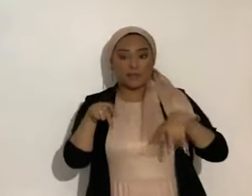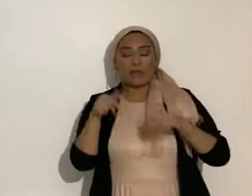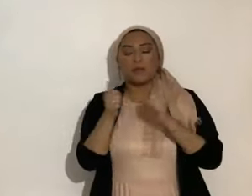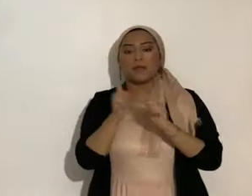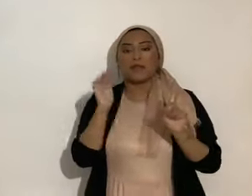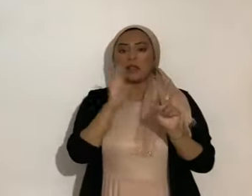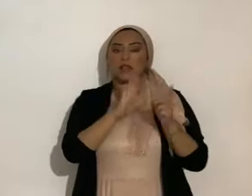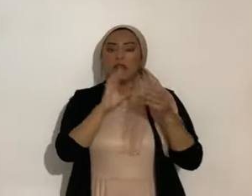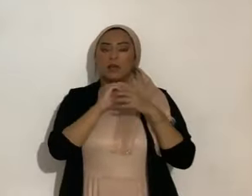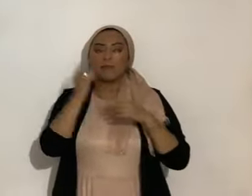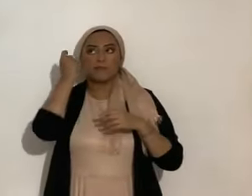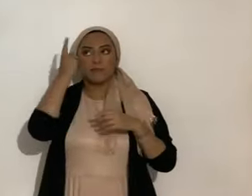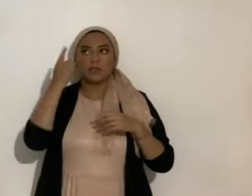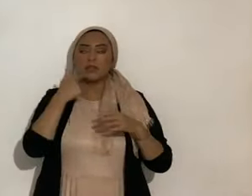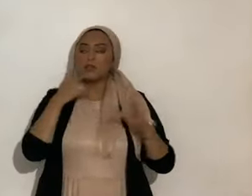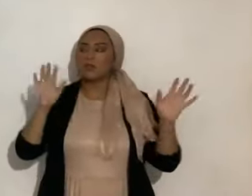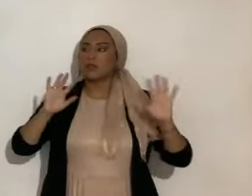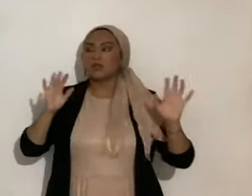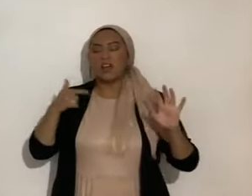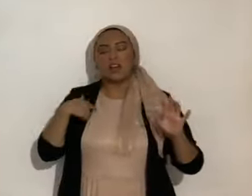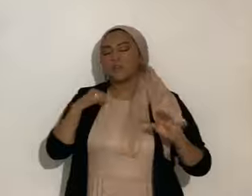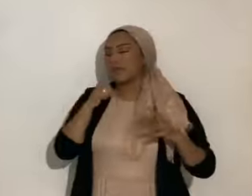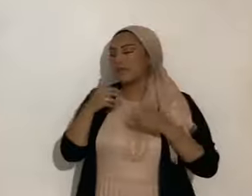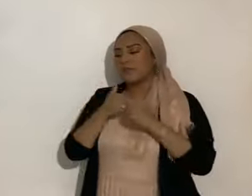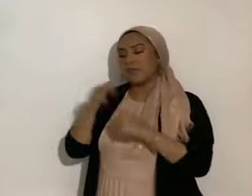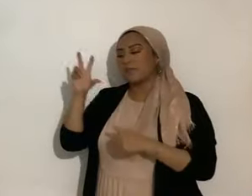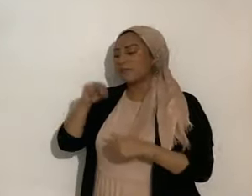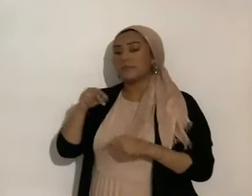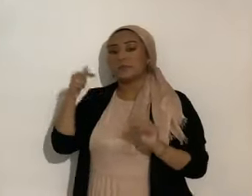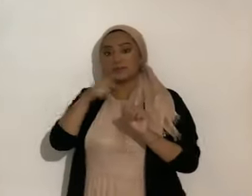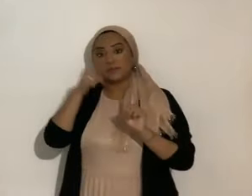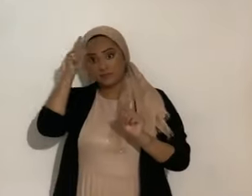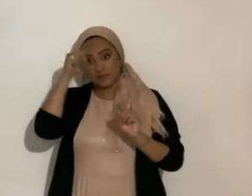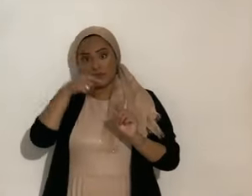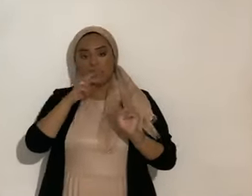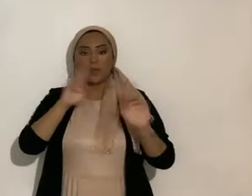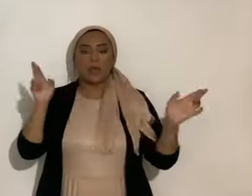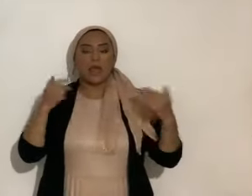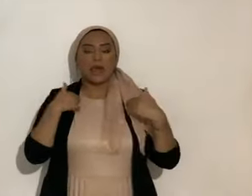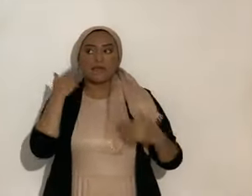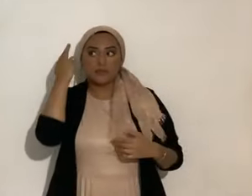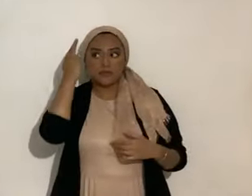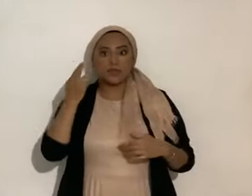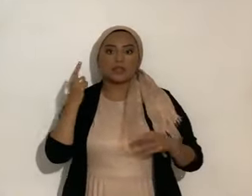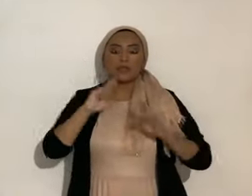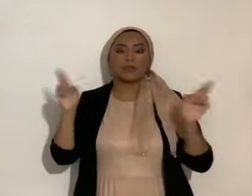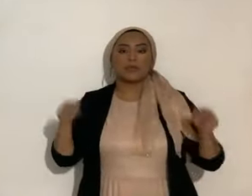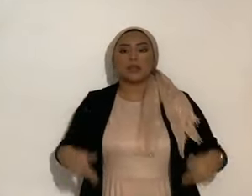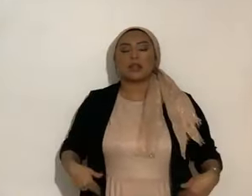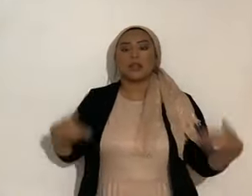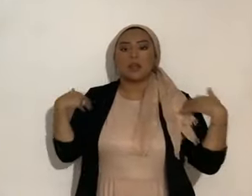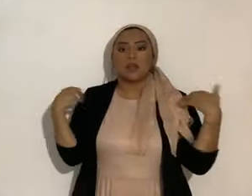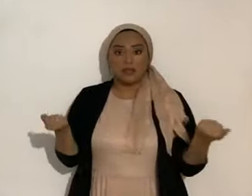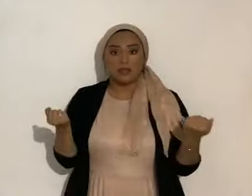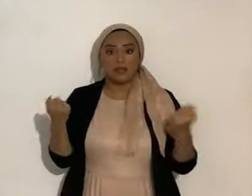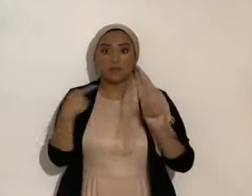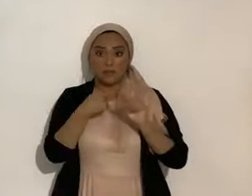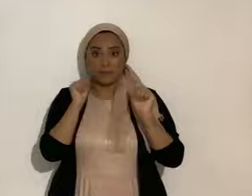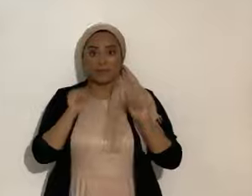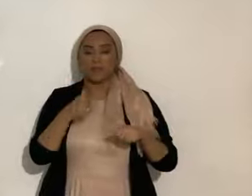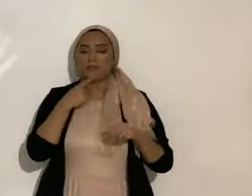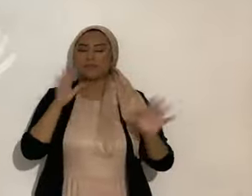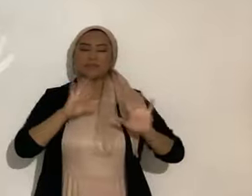propio criterio diga, no quiero seguir a Yahshua. Este endemoniado ya estaba cuerdo, ya estaba sano, ¿sí? Y él pudo haber